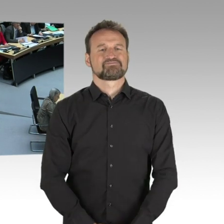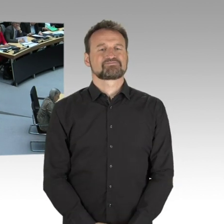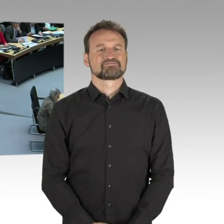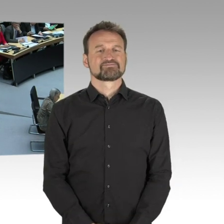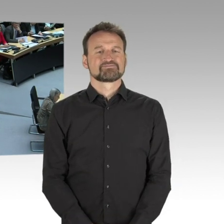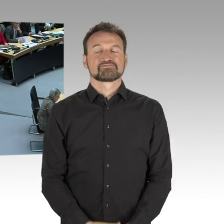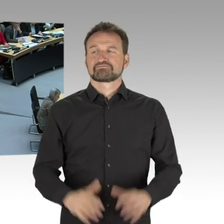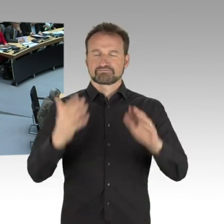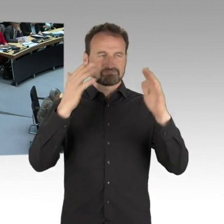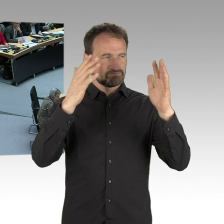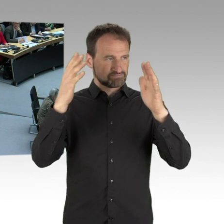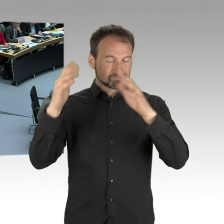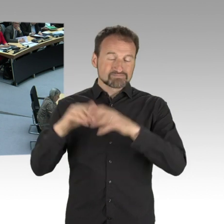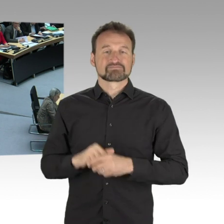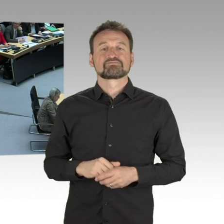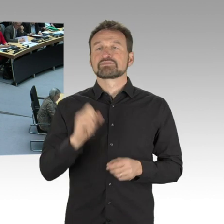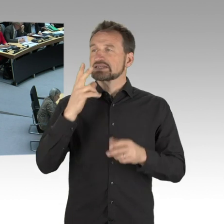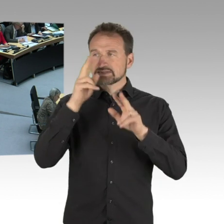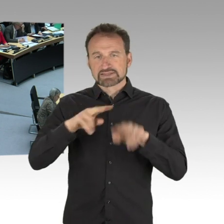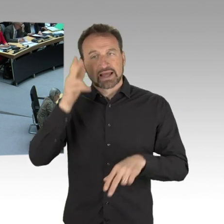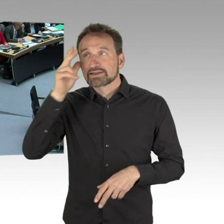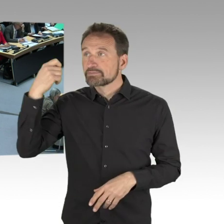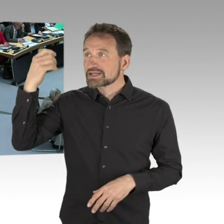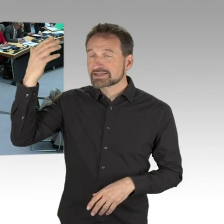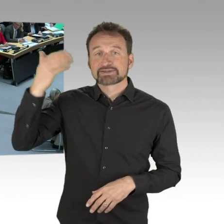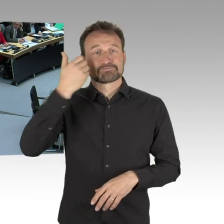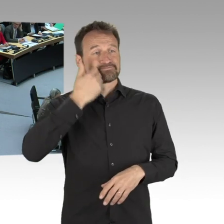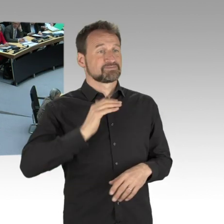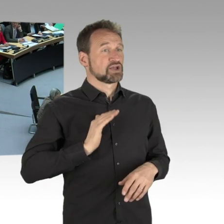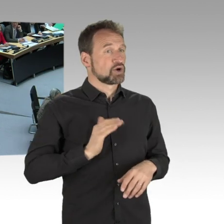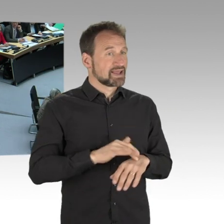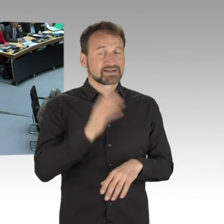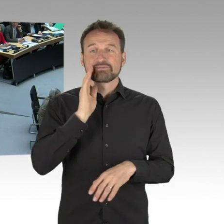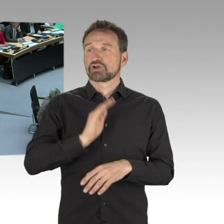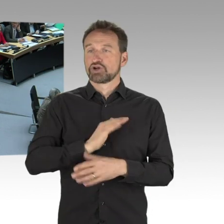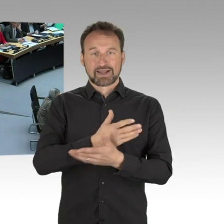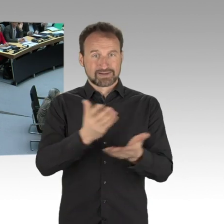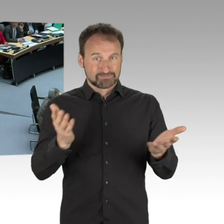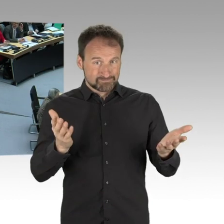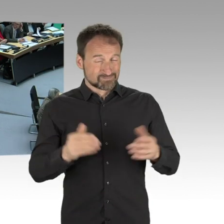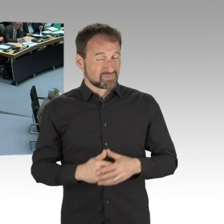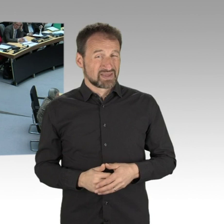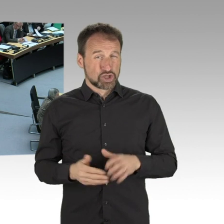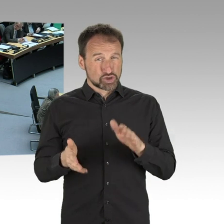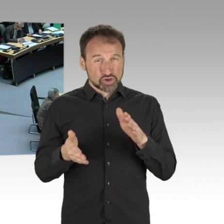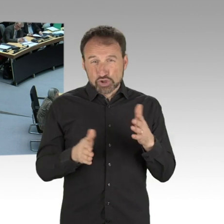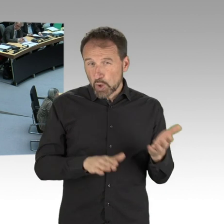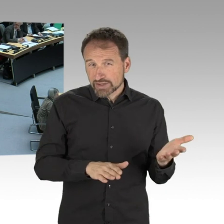Sehr geehrter Herr Präsident, sehr geehrte Kolleginnen und Kollegen, der Tod ist ein Meister aus